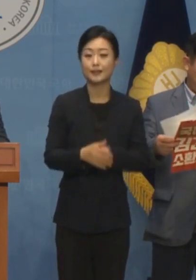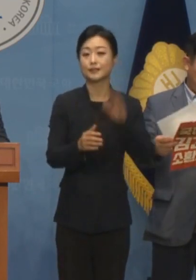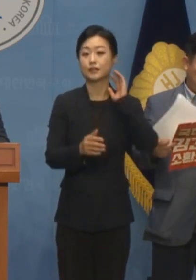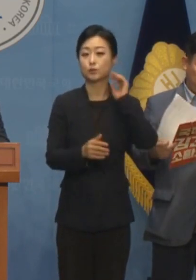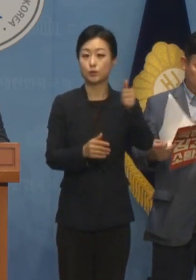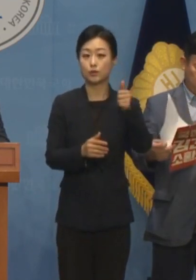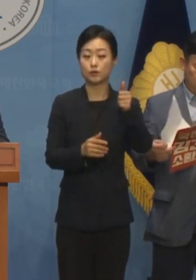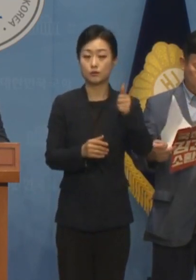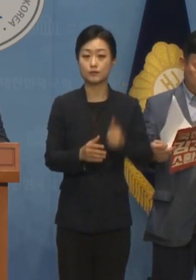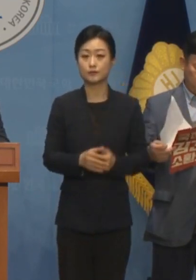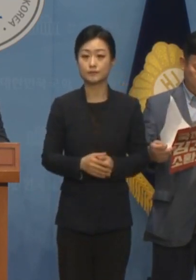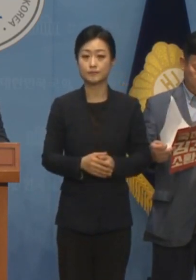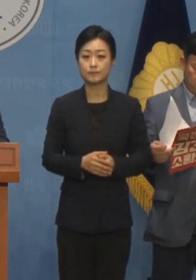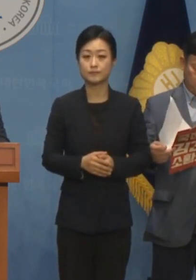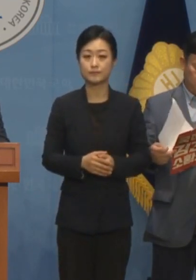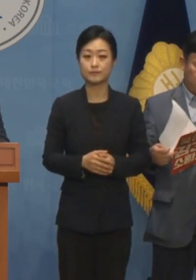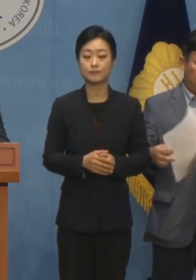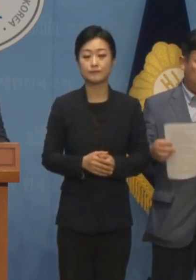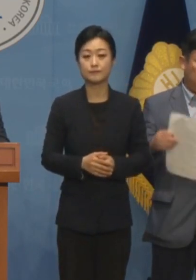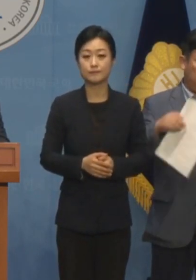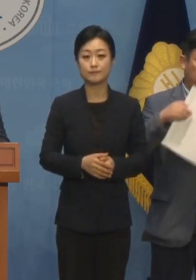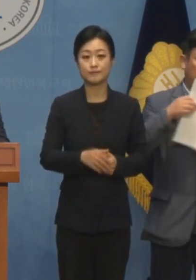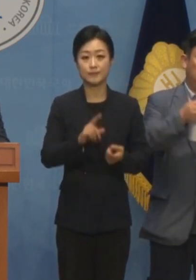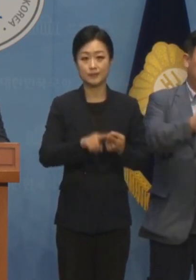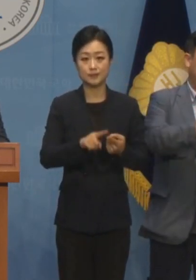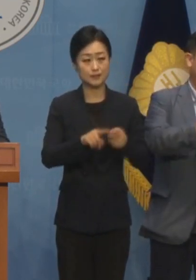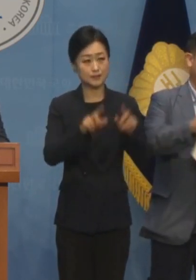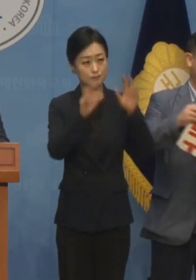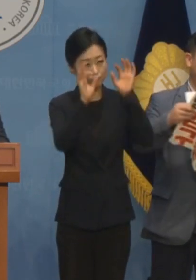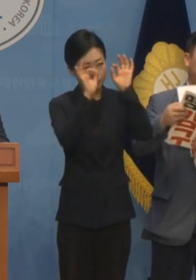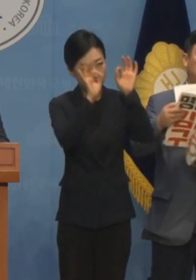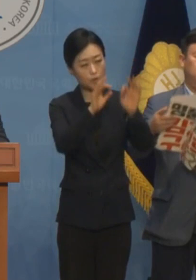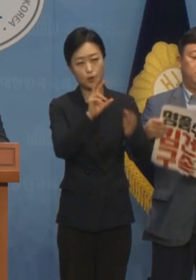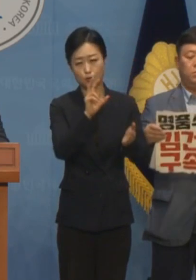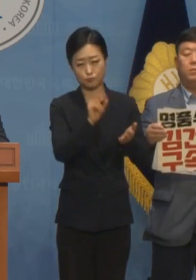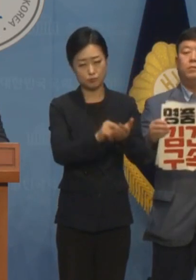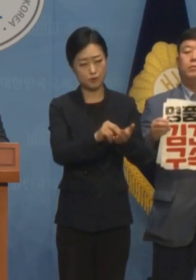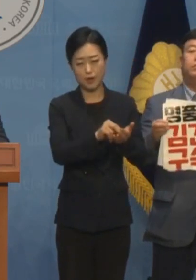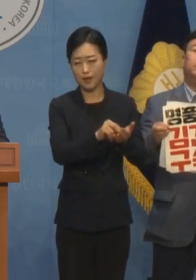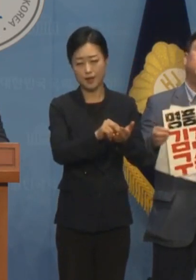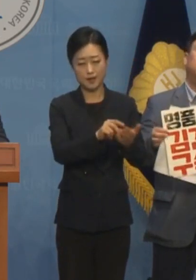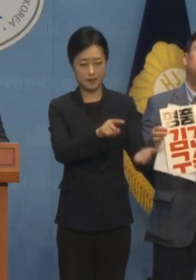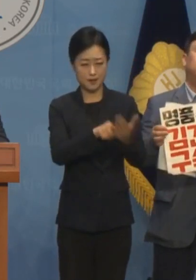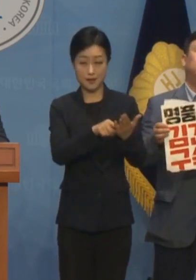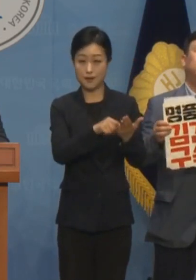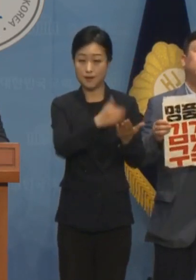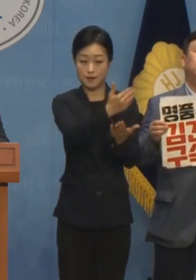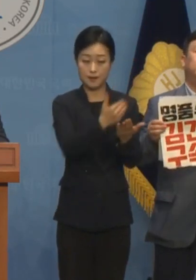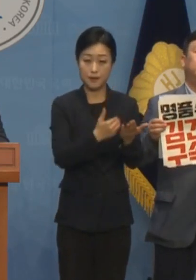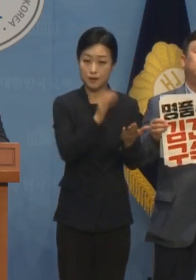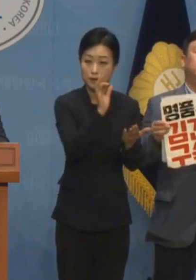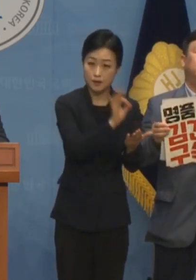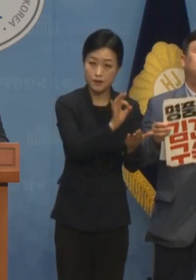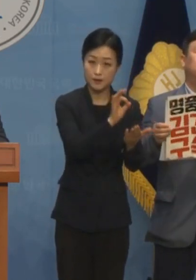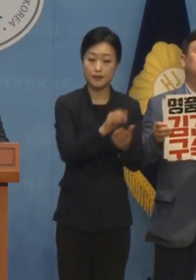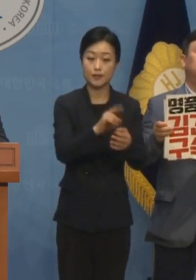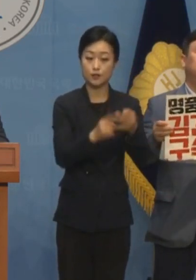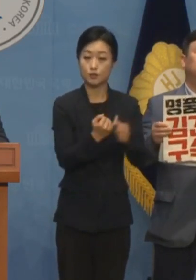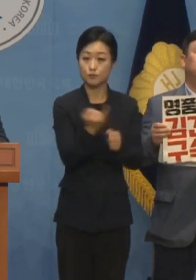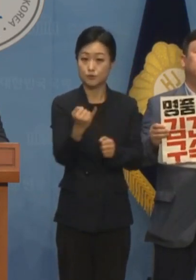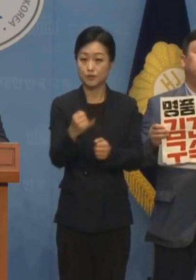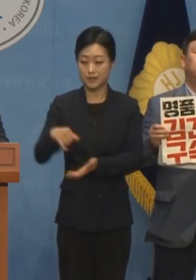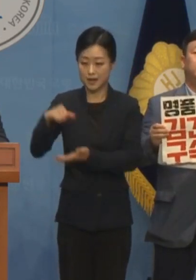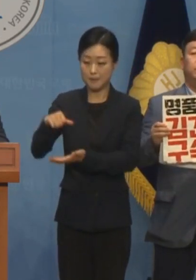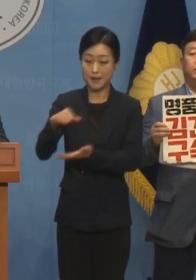국민을 기만해도 진실 하나는 변하지 않습니다. 김건희 여사가 명품백 뇌물을 받았다는